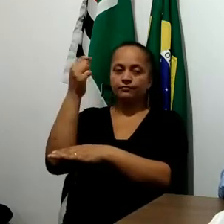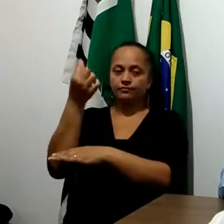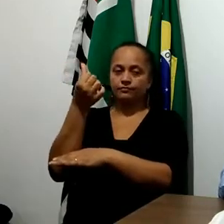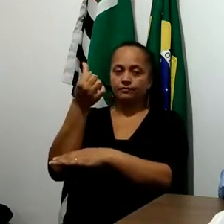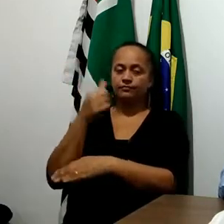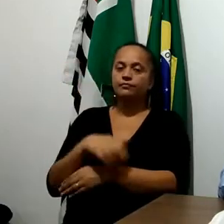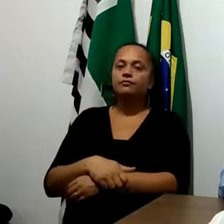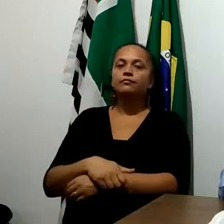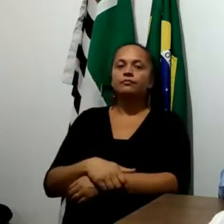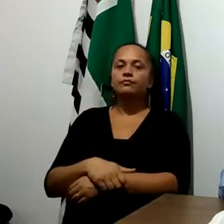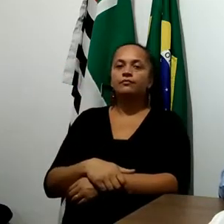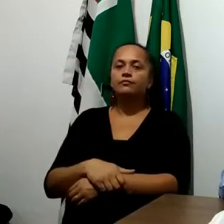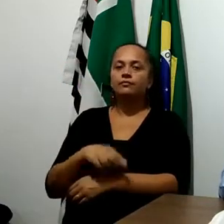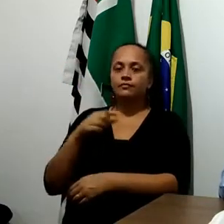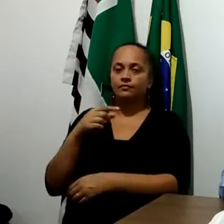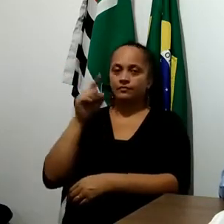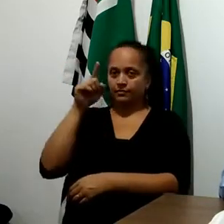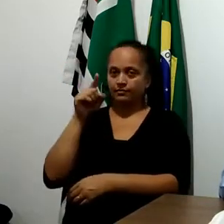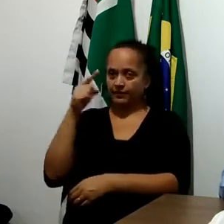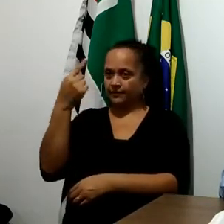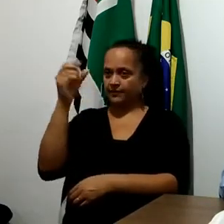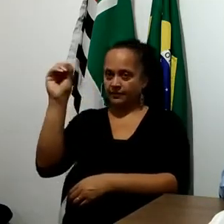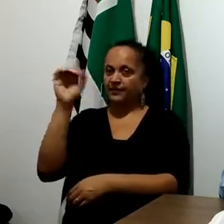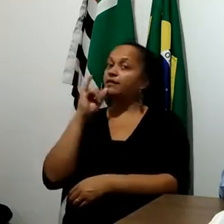a partir do versículo 10, diz assim, ó.